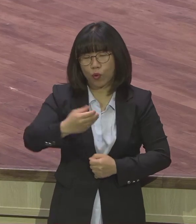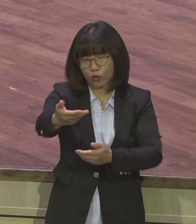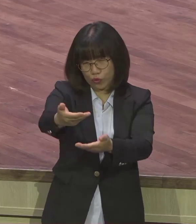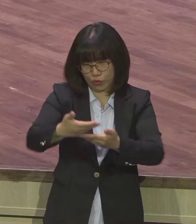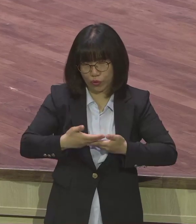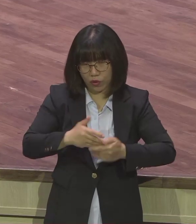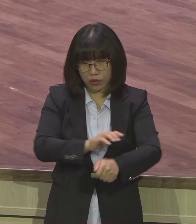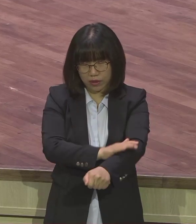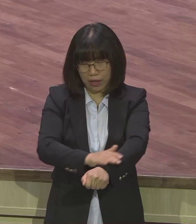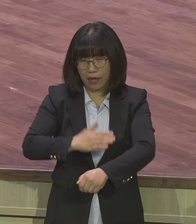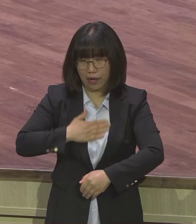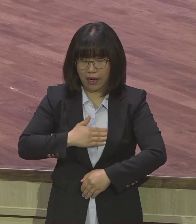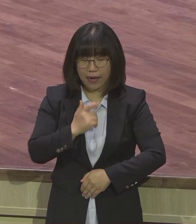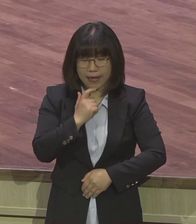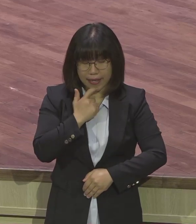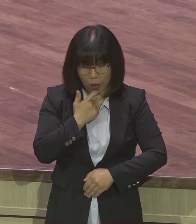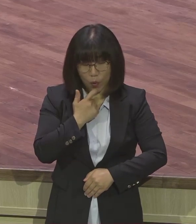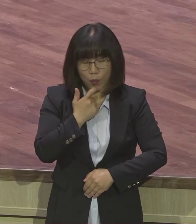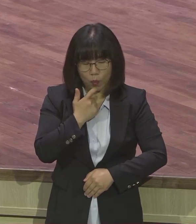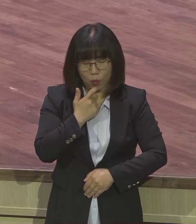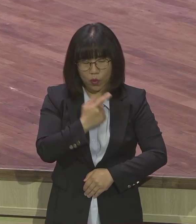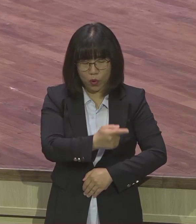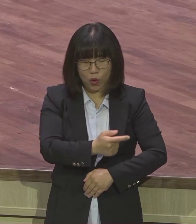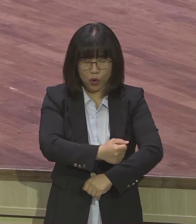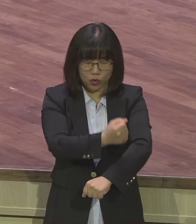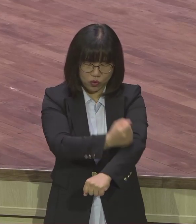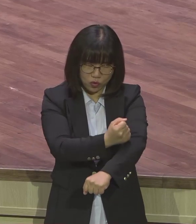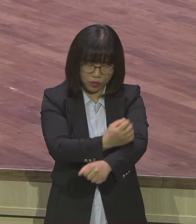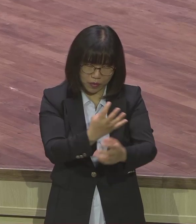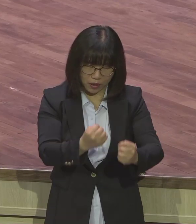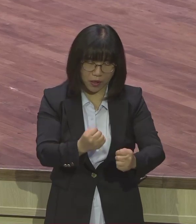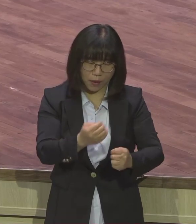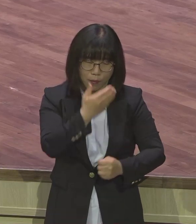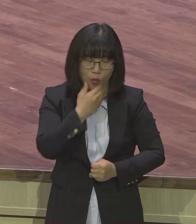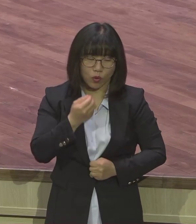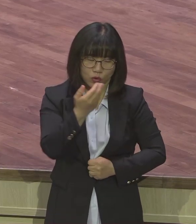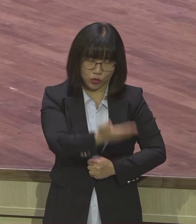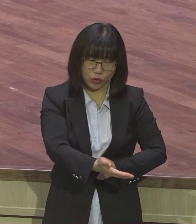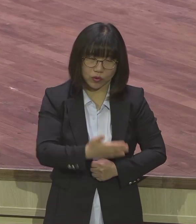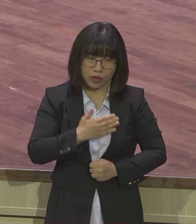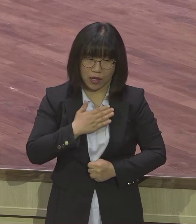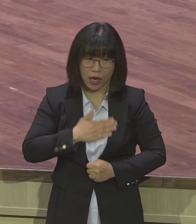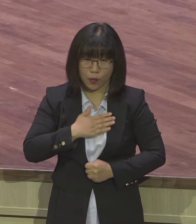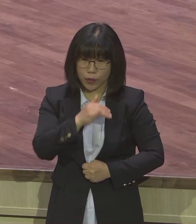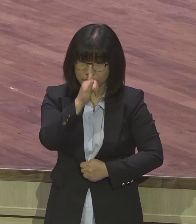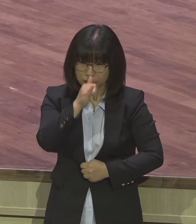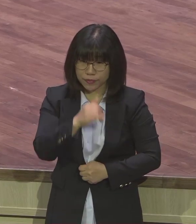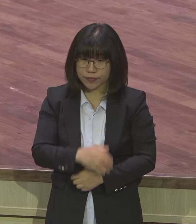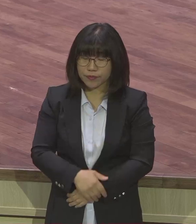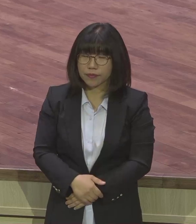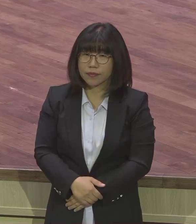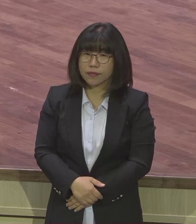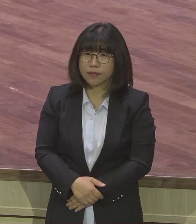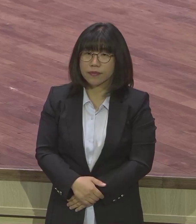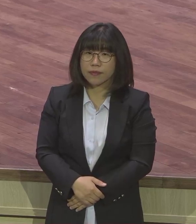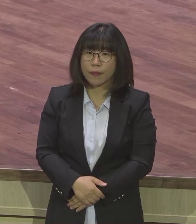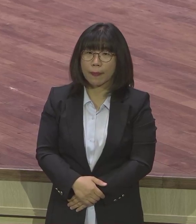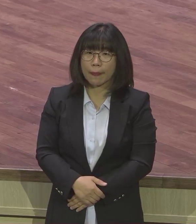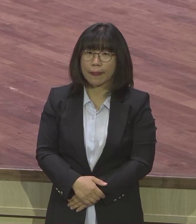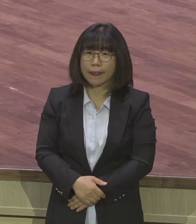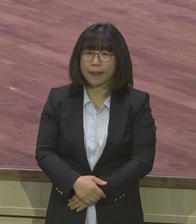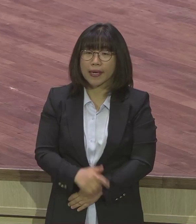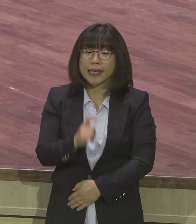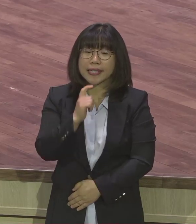자기에게 축복하셨기 때문이라고 말하고 있습니다. 쉽게 말하면요 야곱이